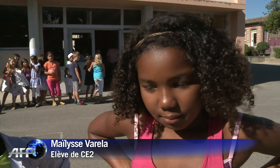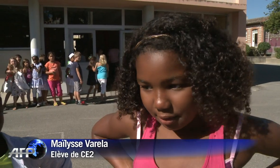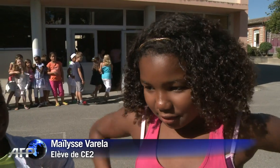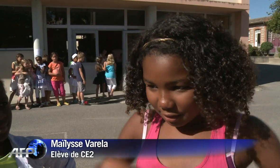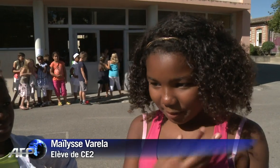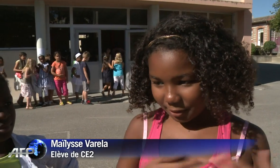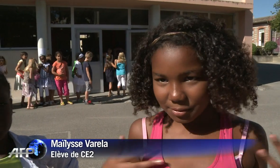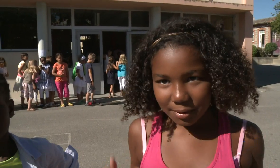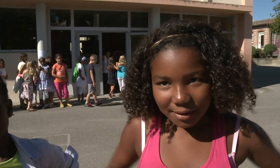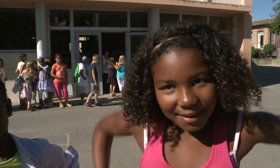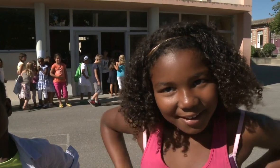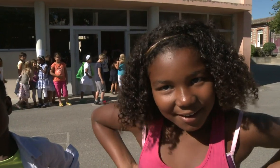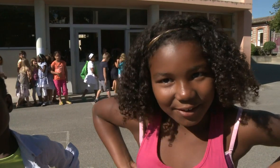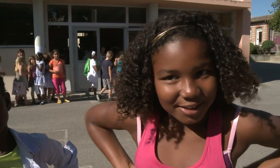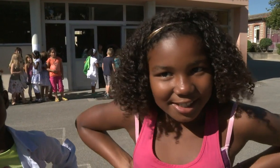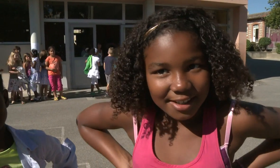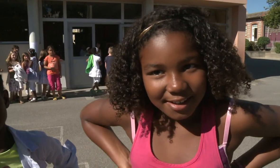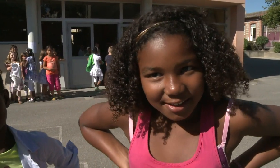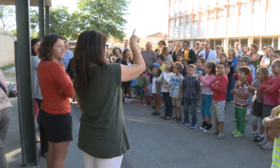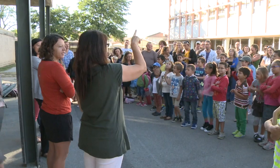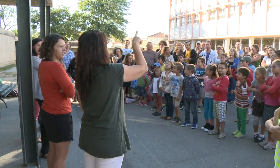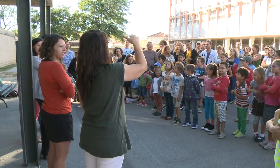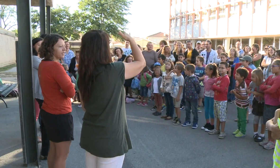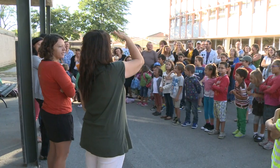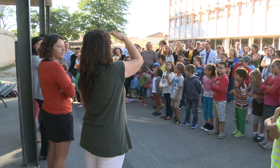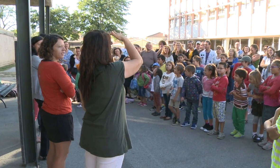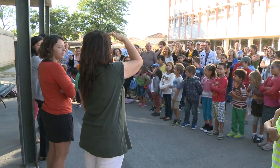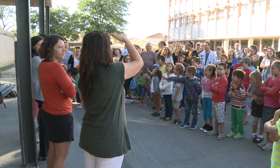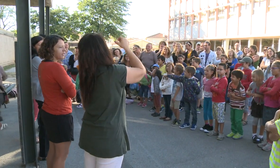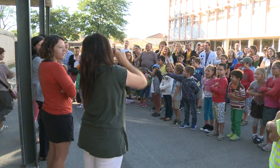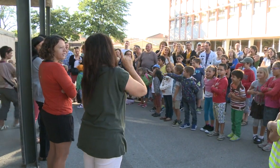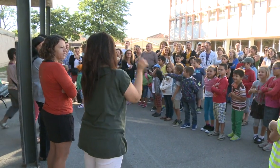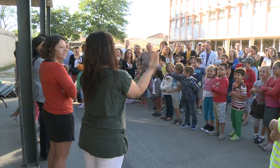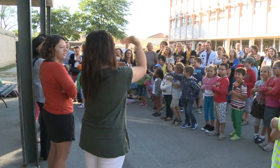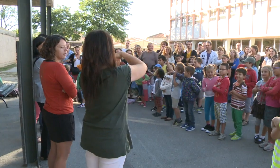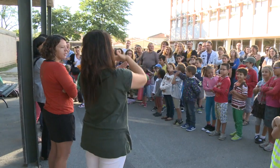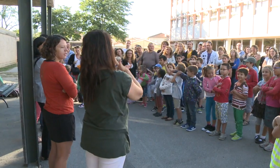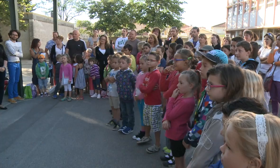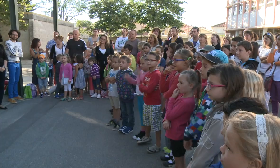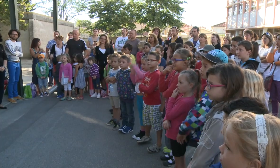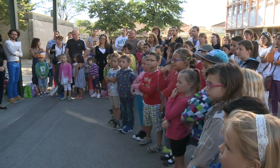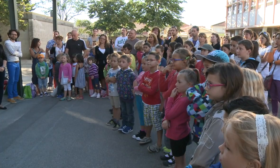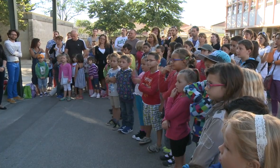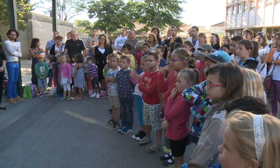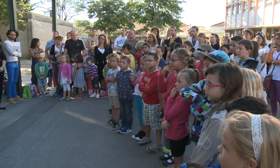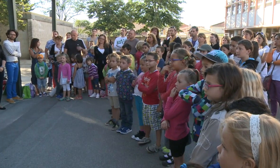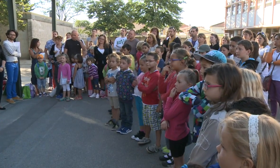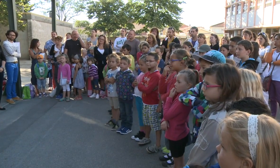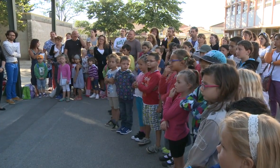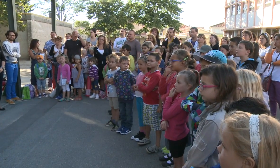Je leur parle un jour, en langue des signes. Cette année, 10 élèves supplémentaires ont intégré l'école et des familles viennent des quatre coins de la France.